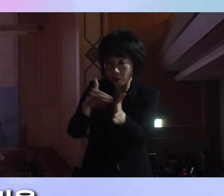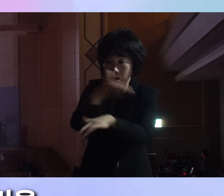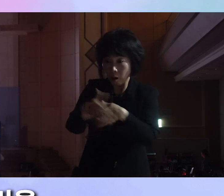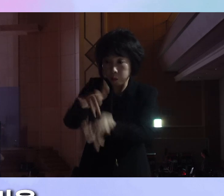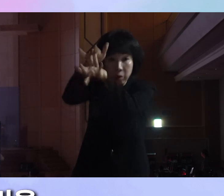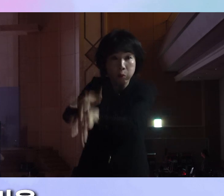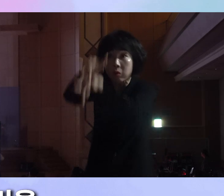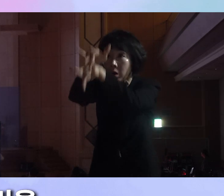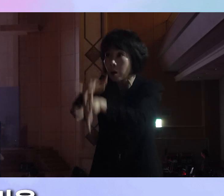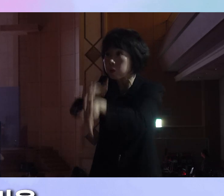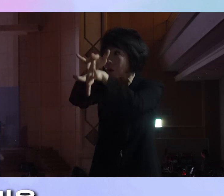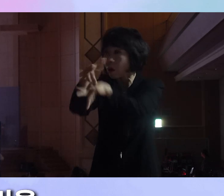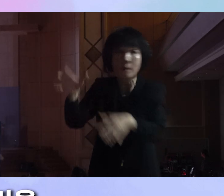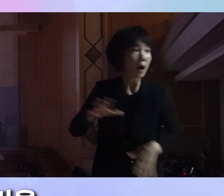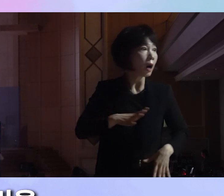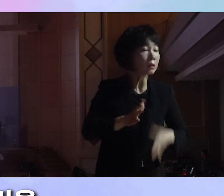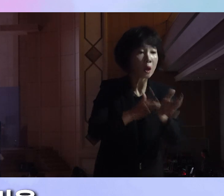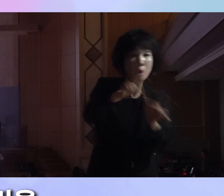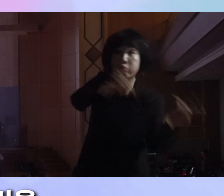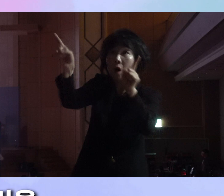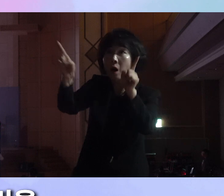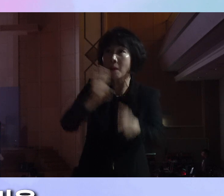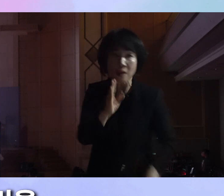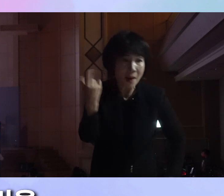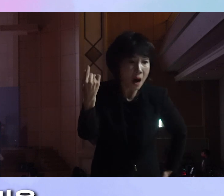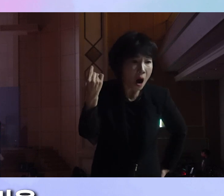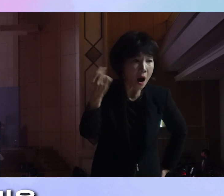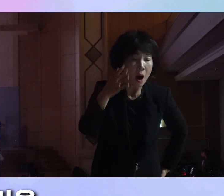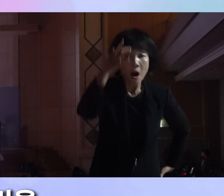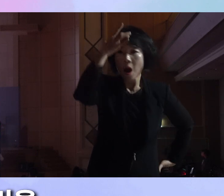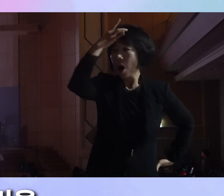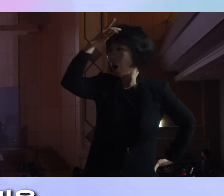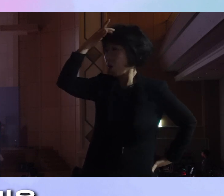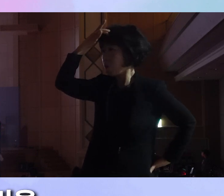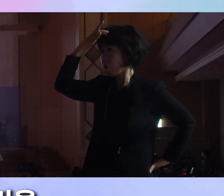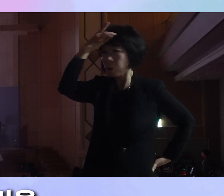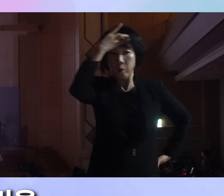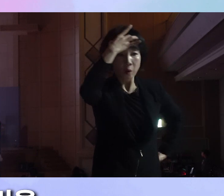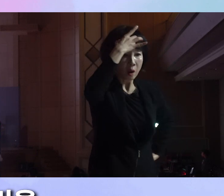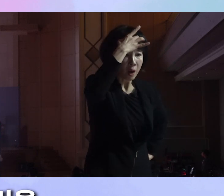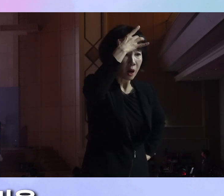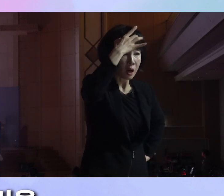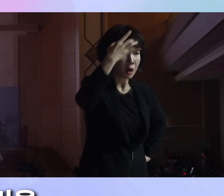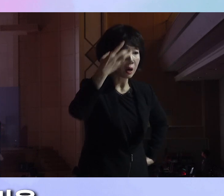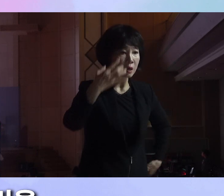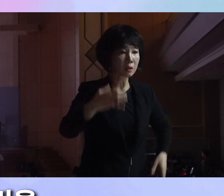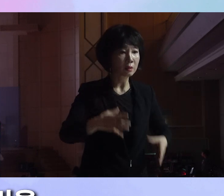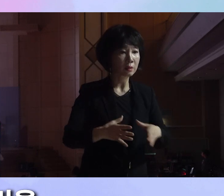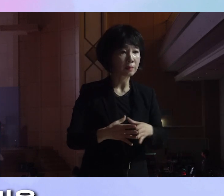경계 강화하고 부활 운운하는 자들을 모두 잡아내. 뭐해? 당장 안 가고.